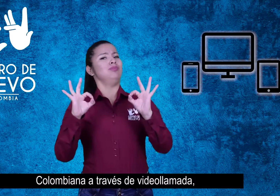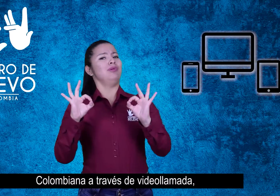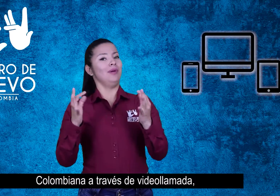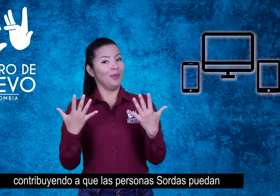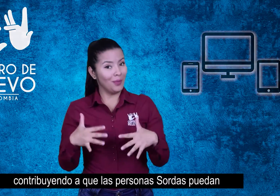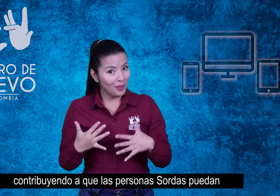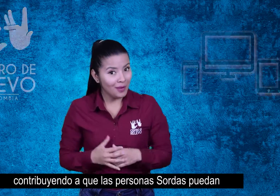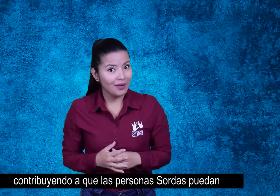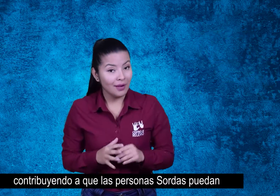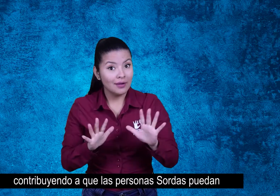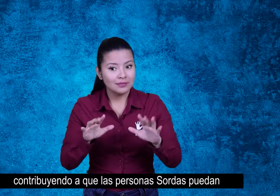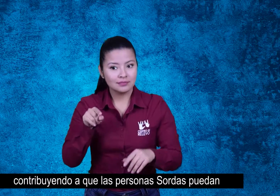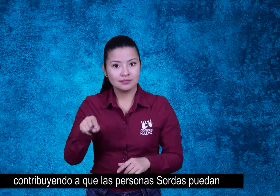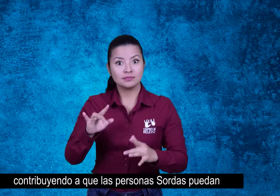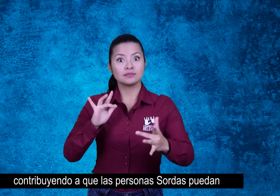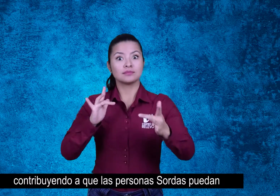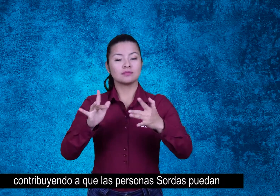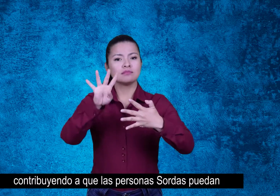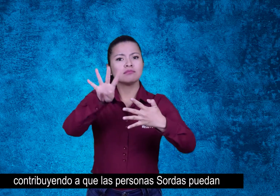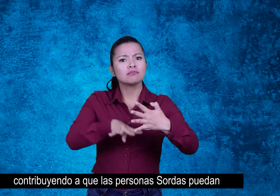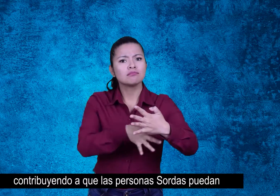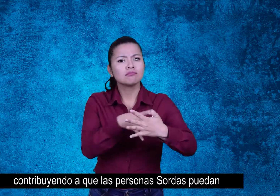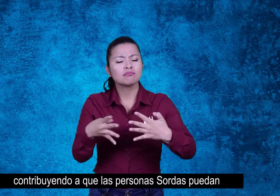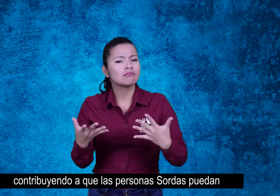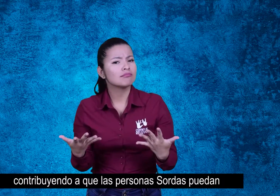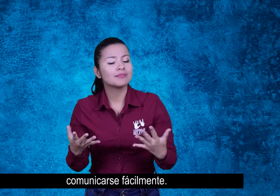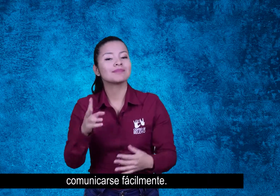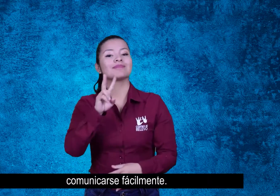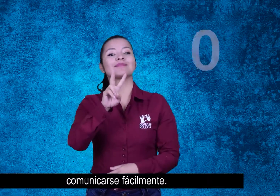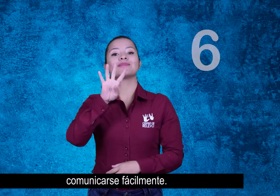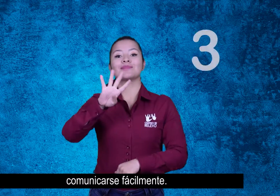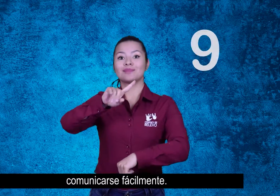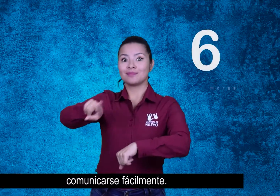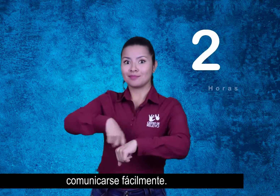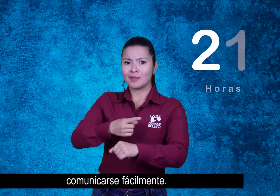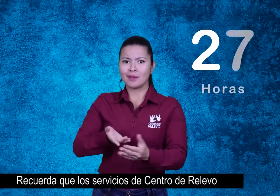videollamada, contribuyendo a que las personas sordas puedan comunicarse fácilmente.